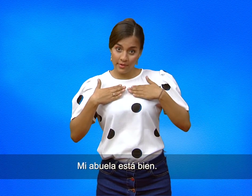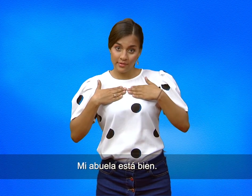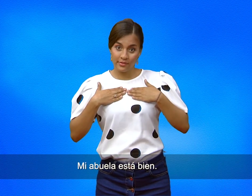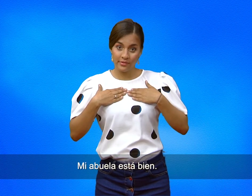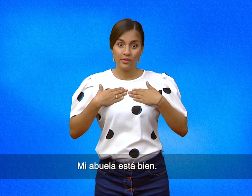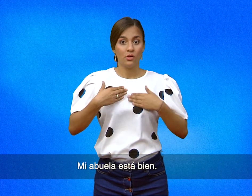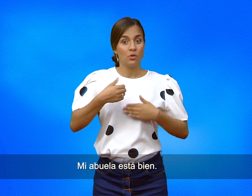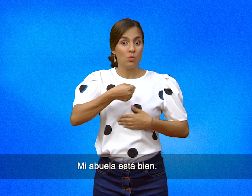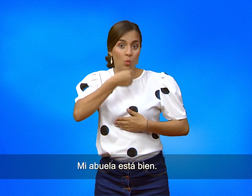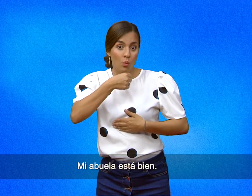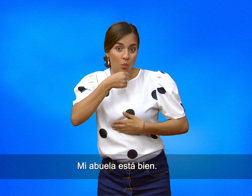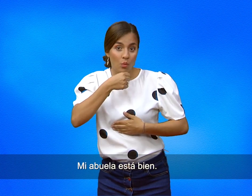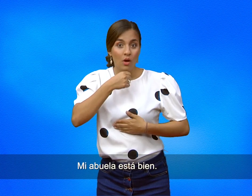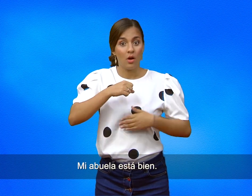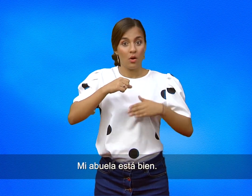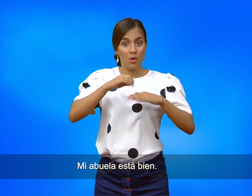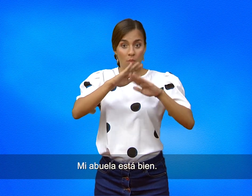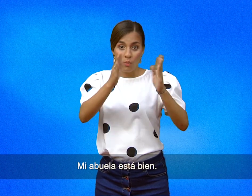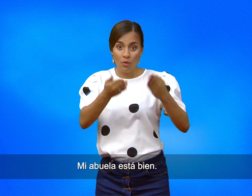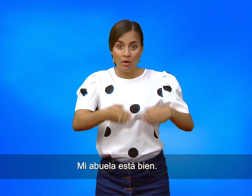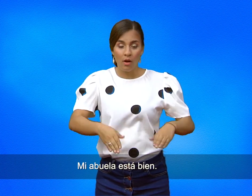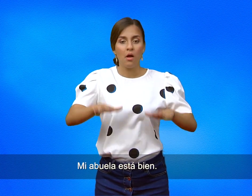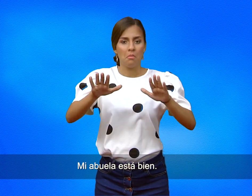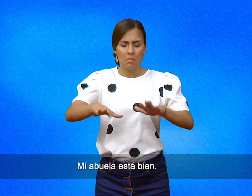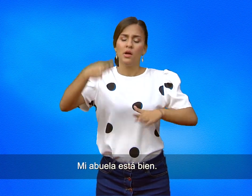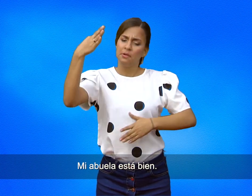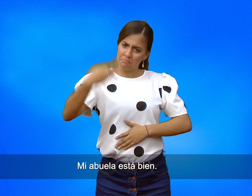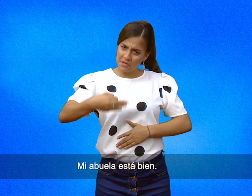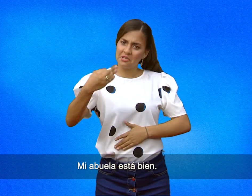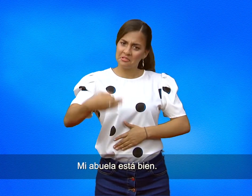Mi abuela está bien.